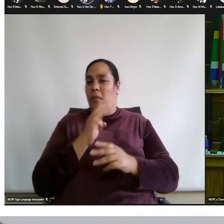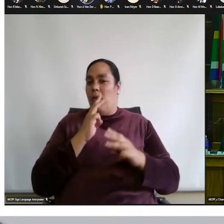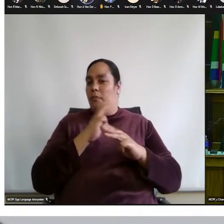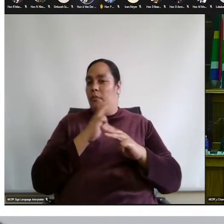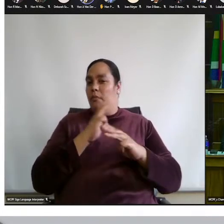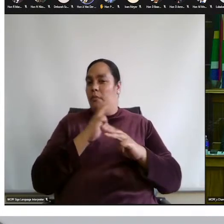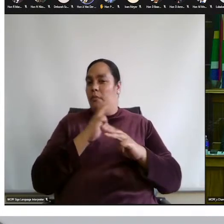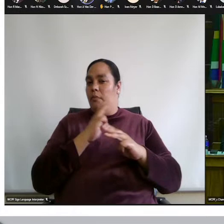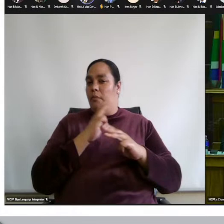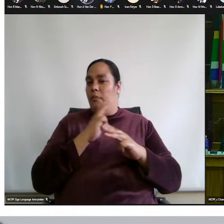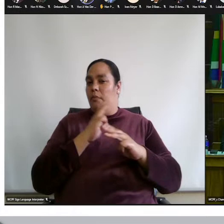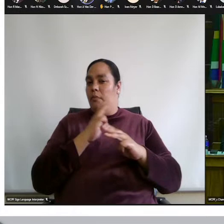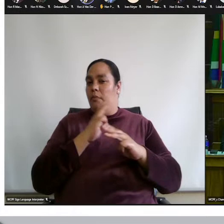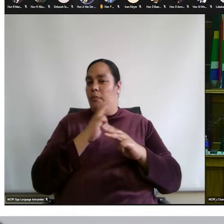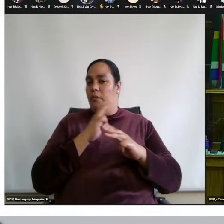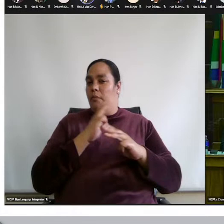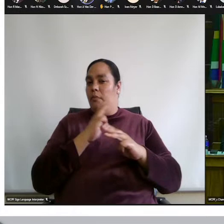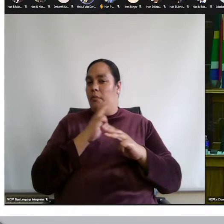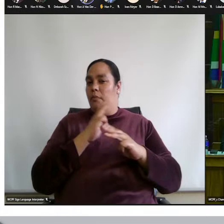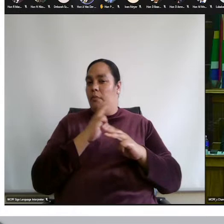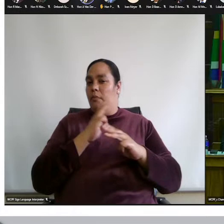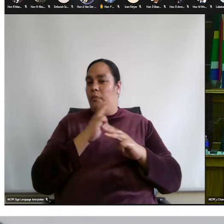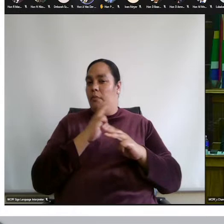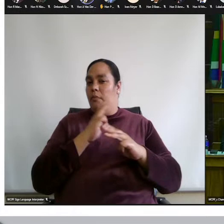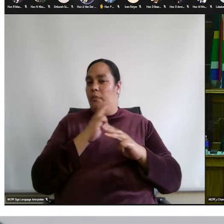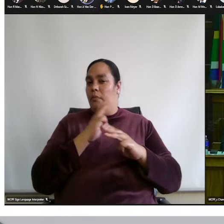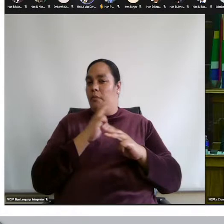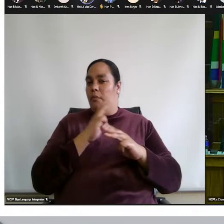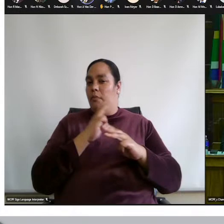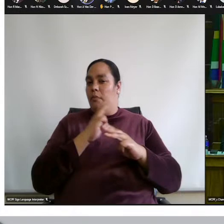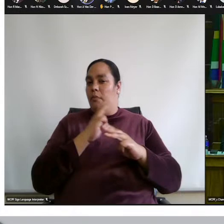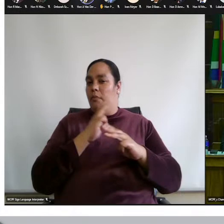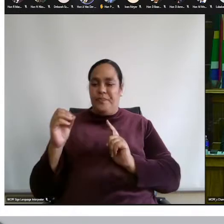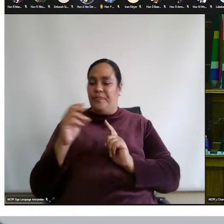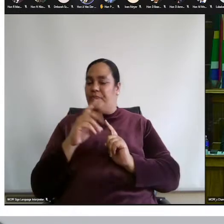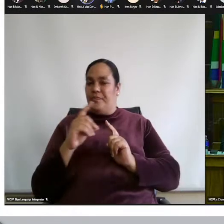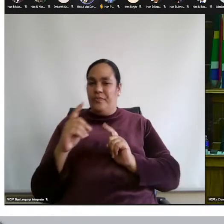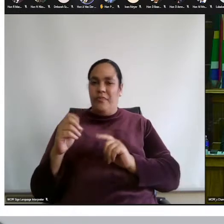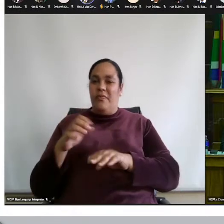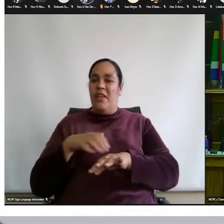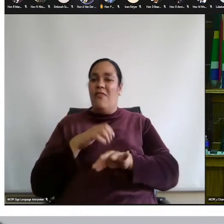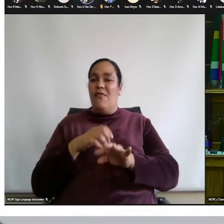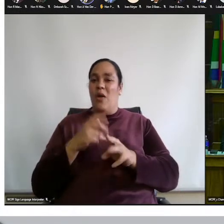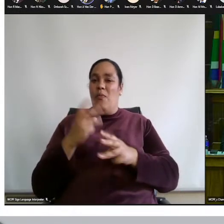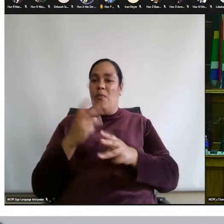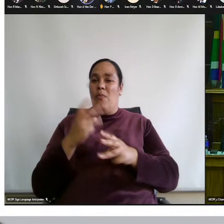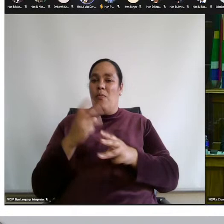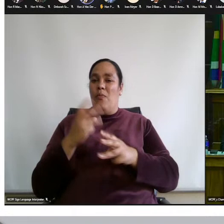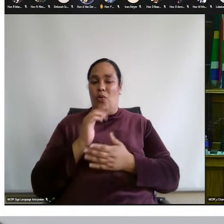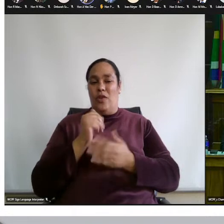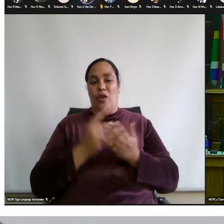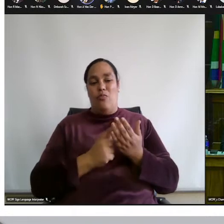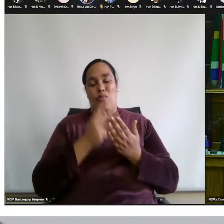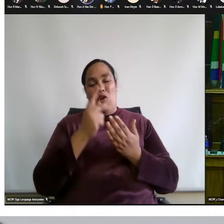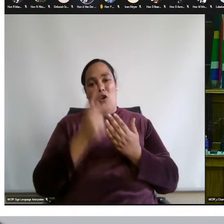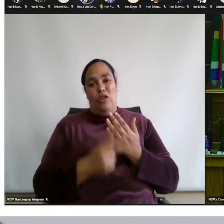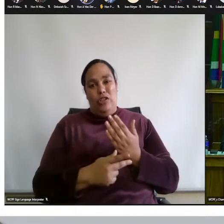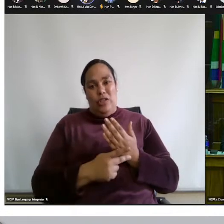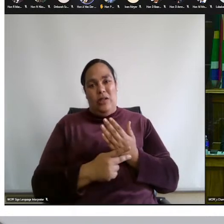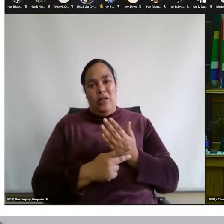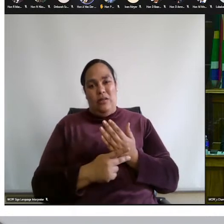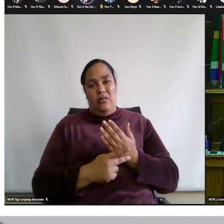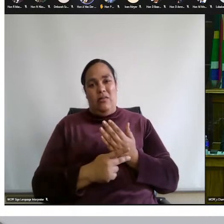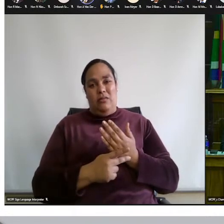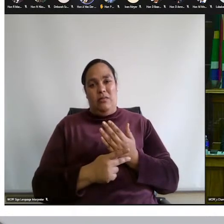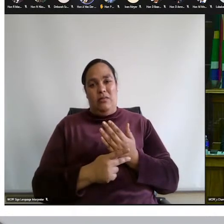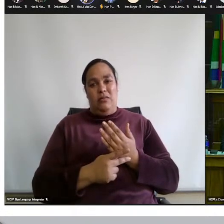vroeër verjaar van ANC verteenwoordigers dat daar honderde plaaslike werksgeleenthede deur hierdie projek geskep